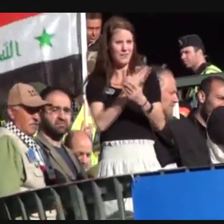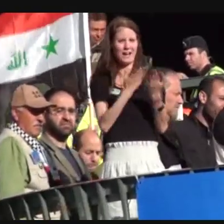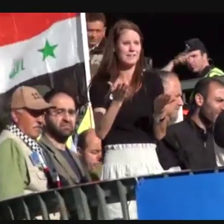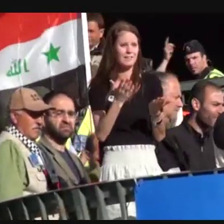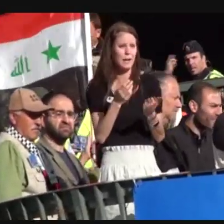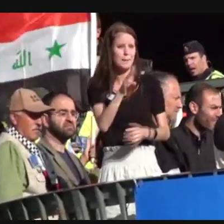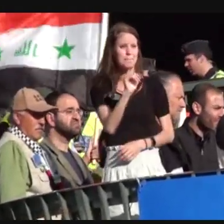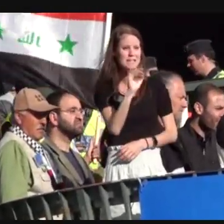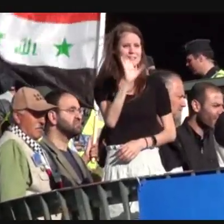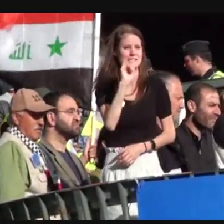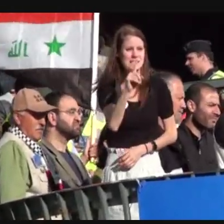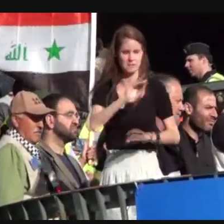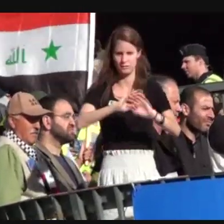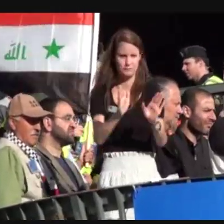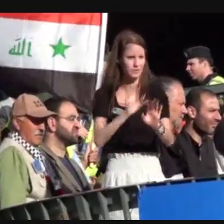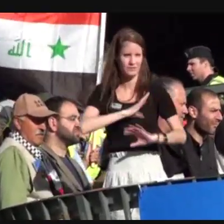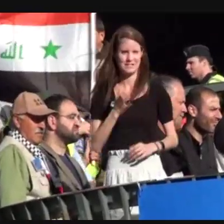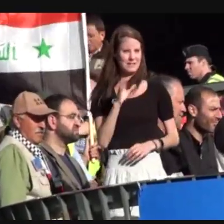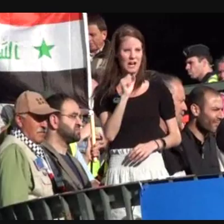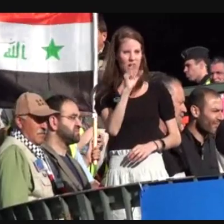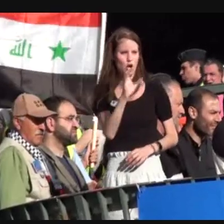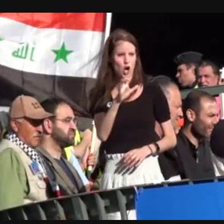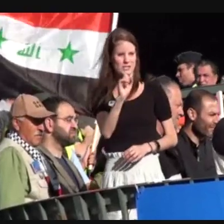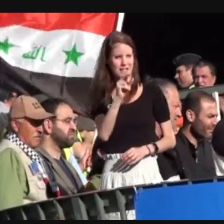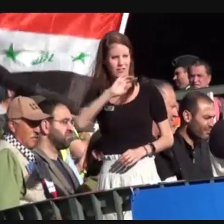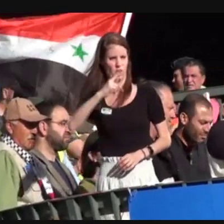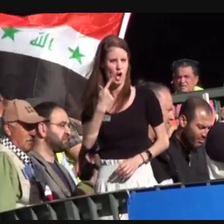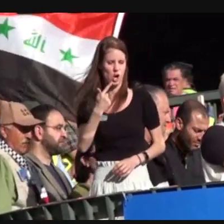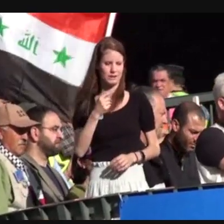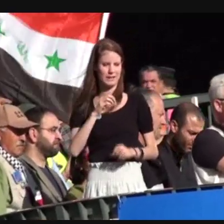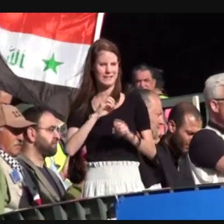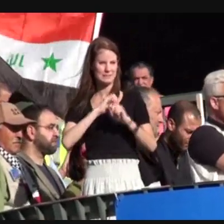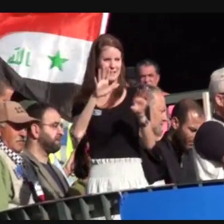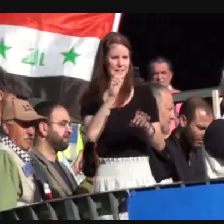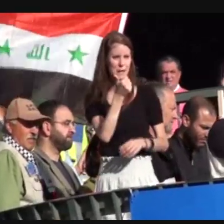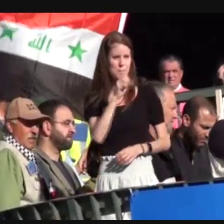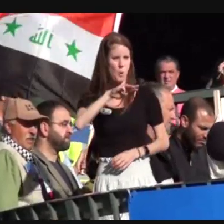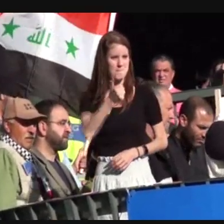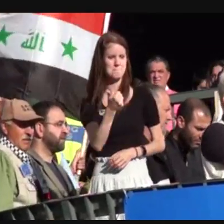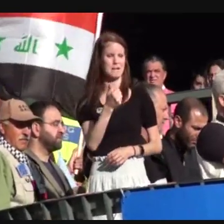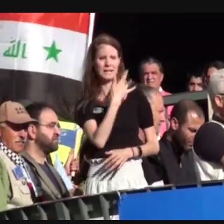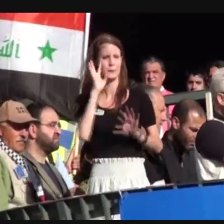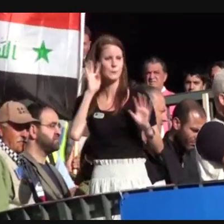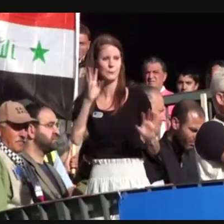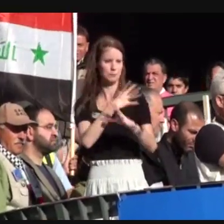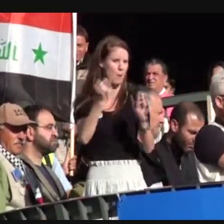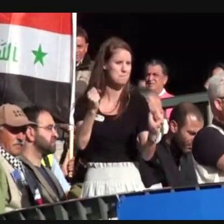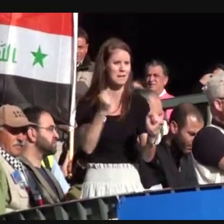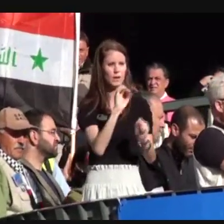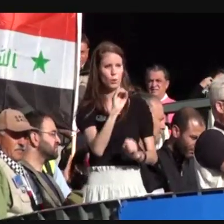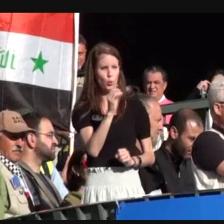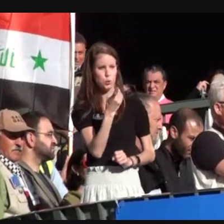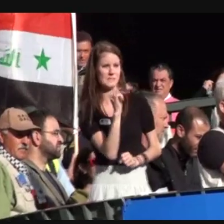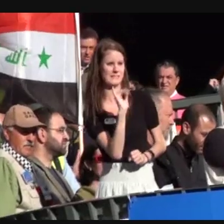inte missiler. Här fanns inga gasgranater, inga splitterbomber, inga ljudbomber, inga